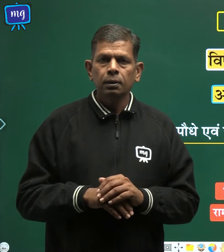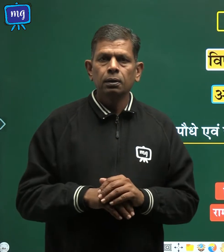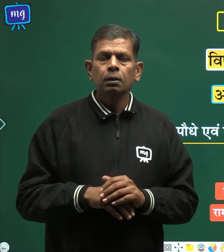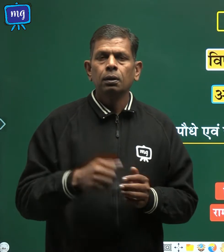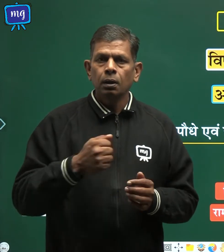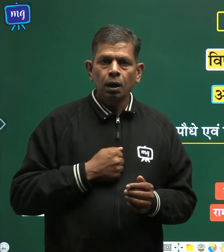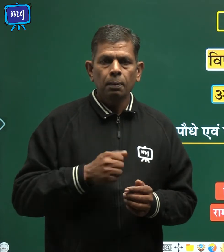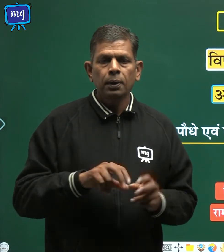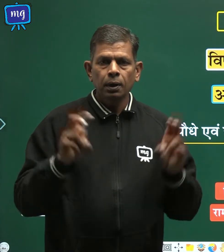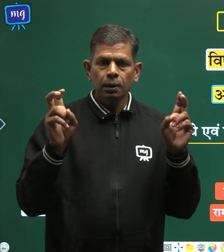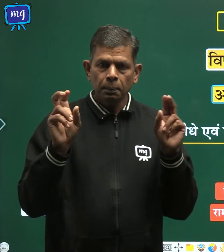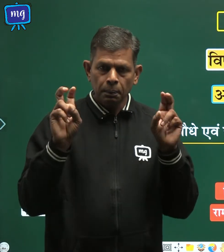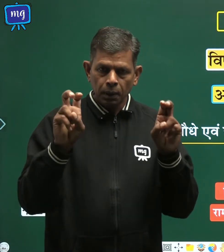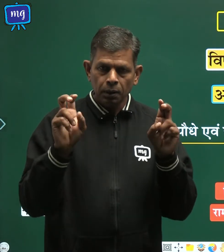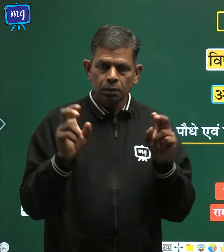हमने पाठ का